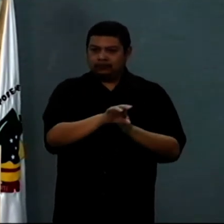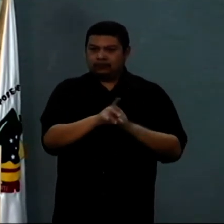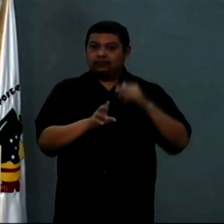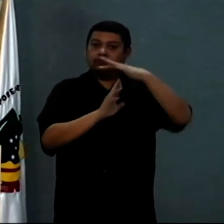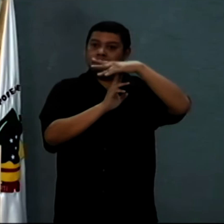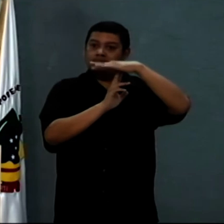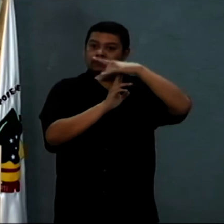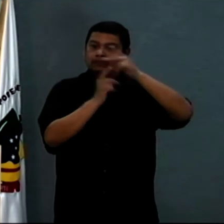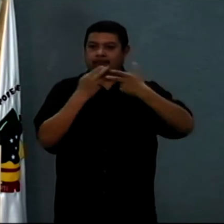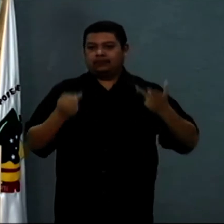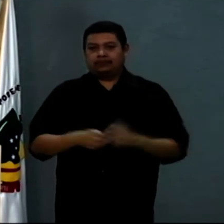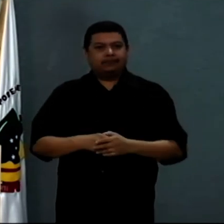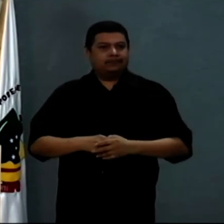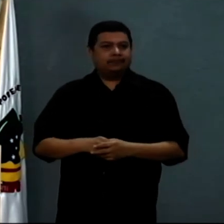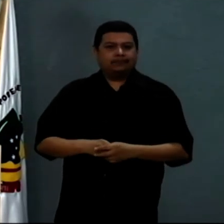feirantes,